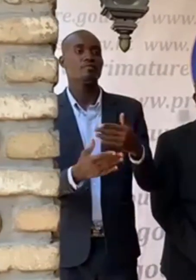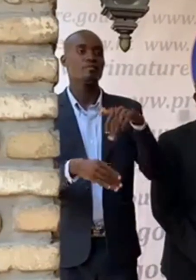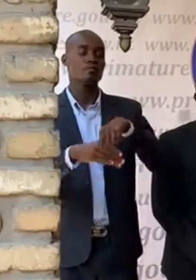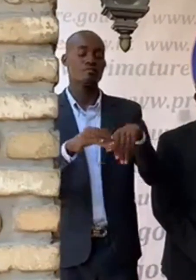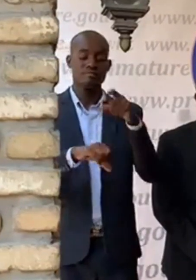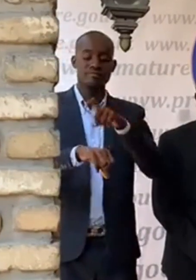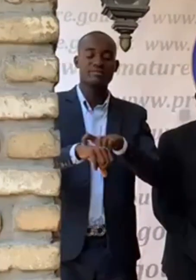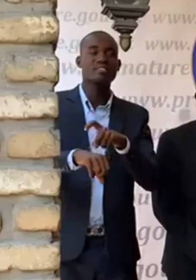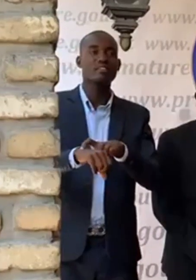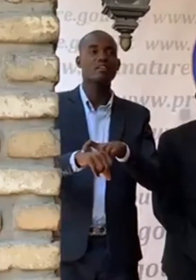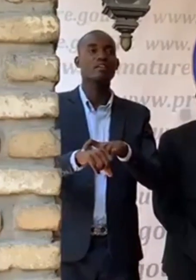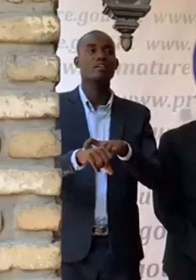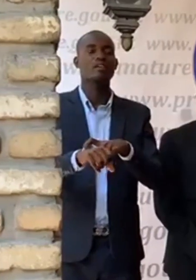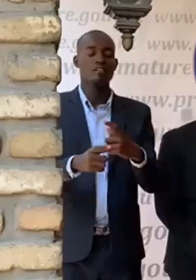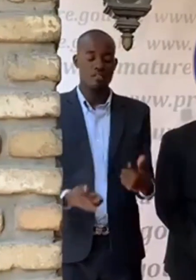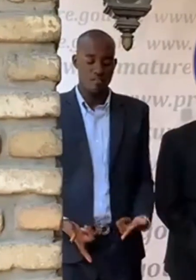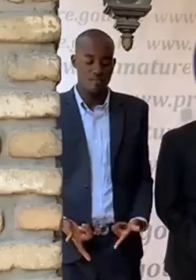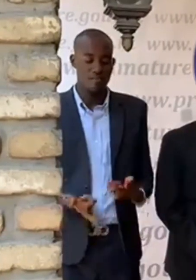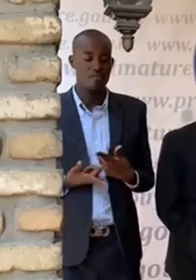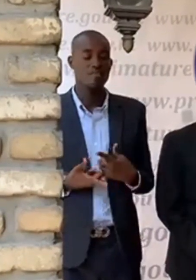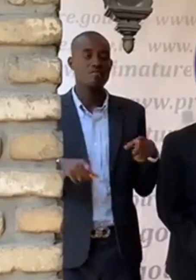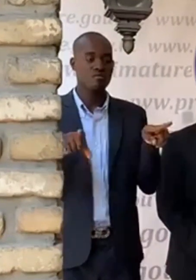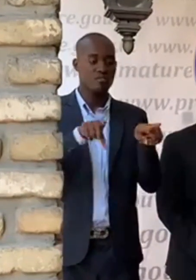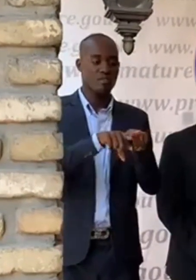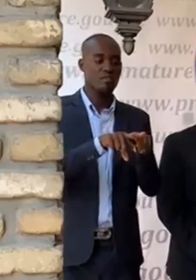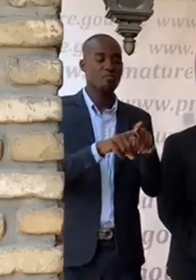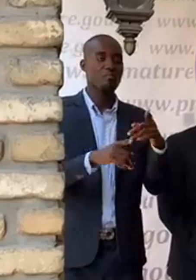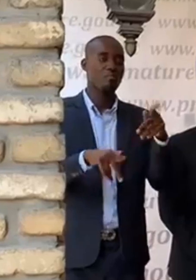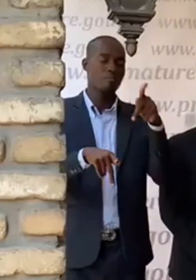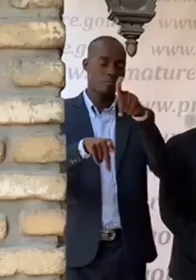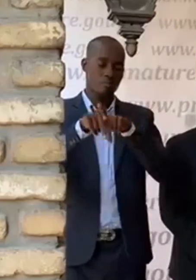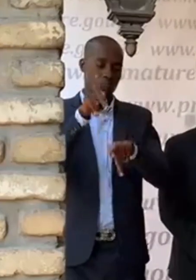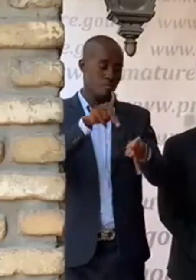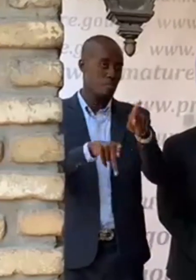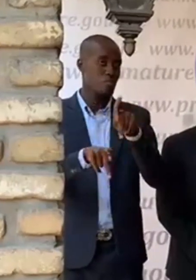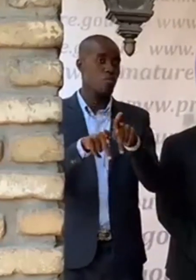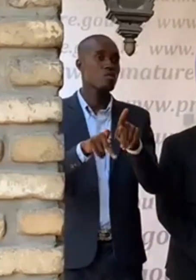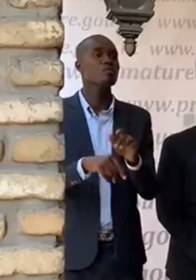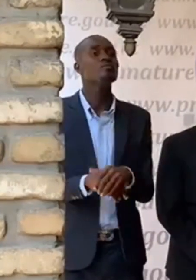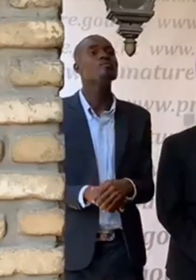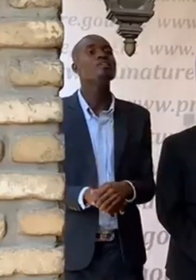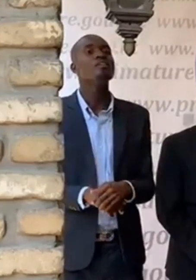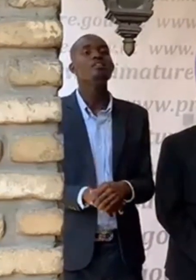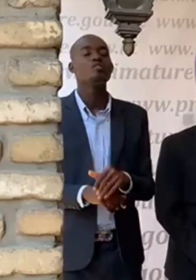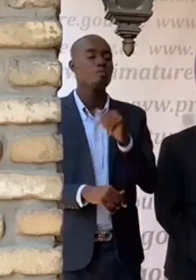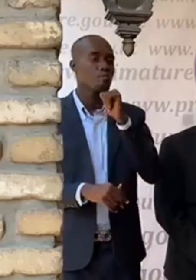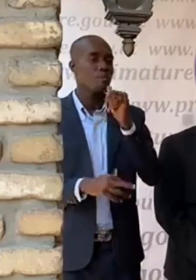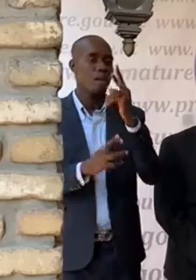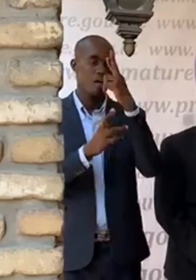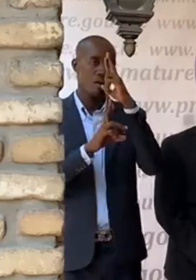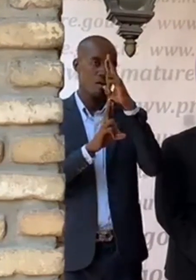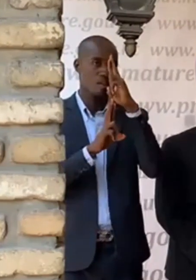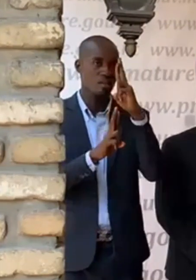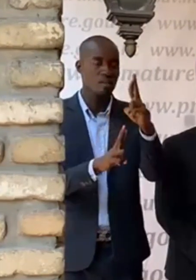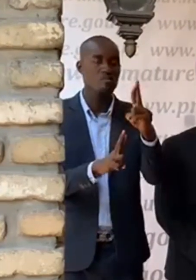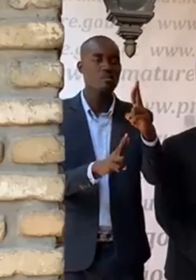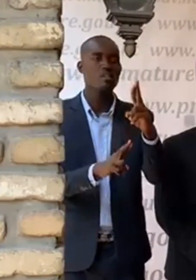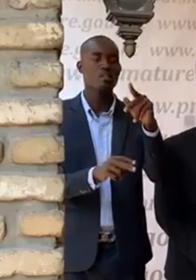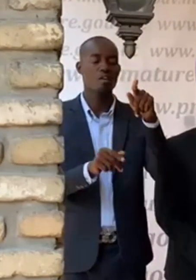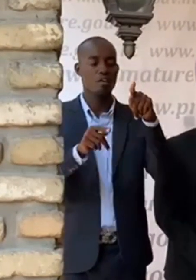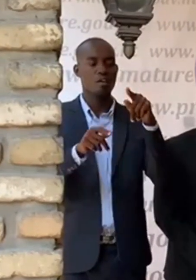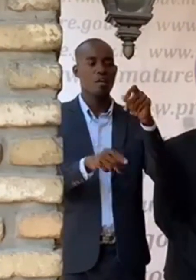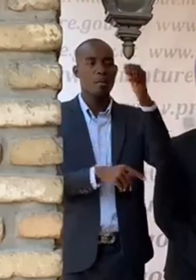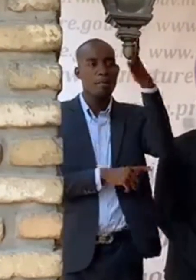la cause Haïti lui-même li trouvé lan salye jounen jodi an. Est-ce que travail PM Joute vin fè a li pa